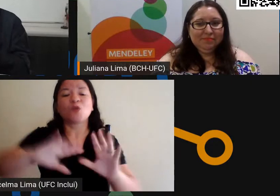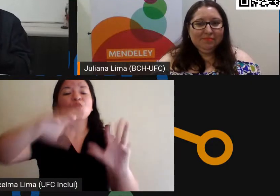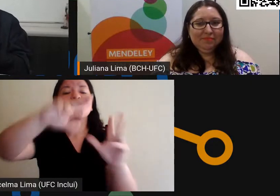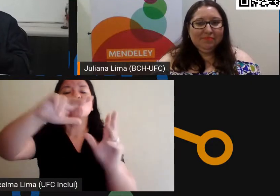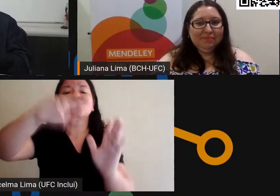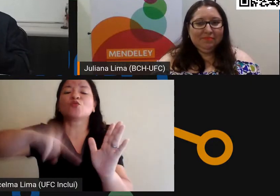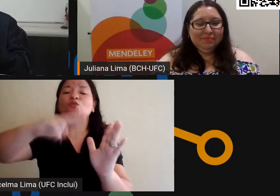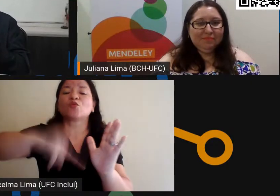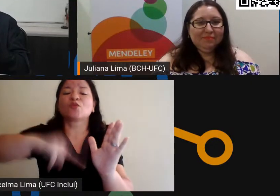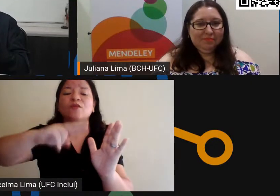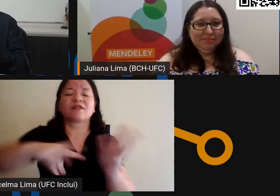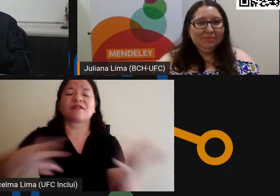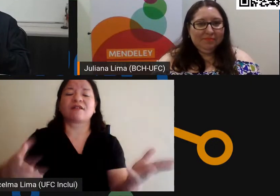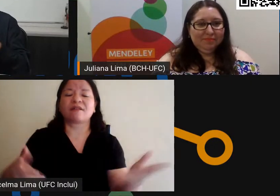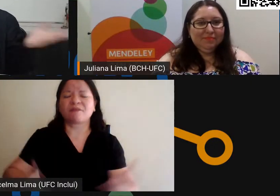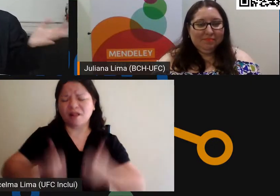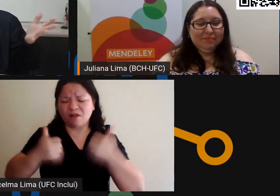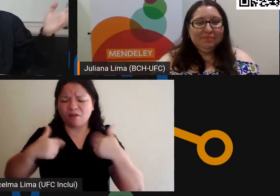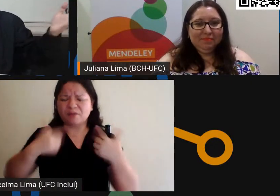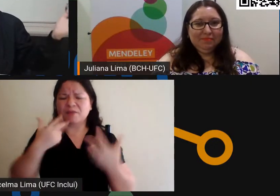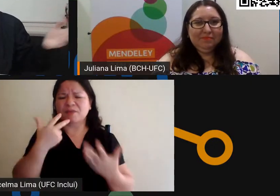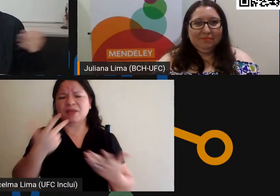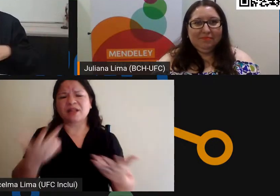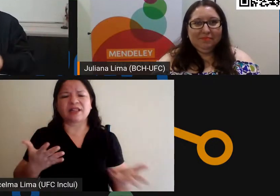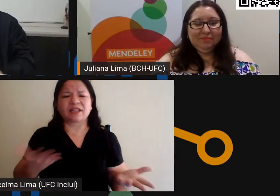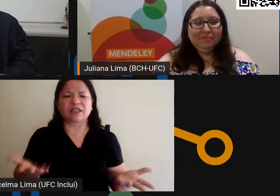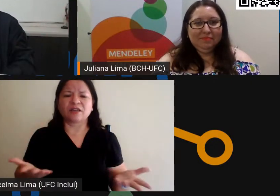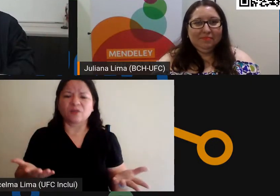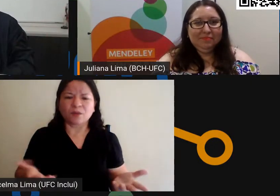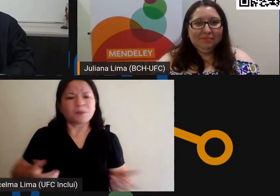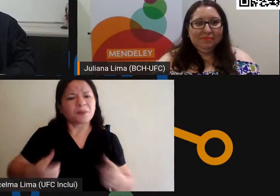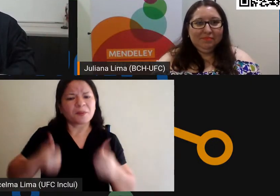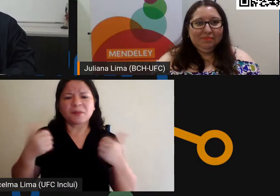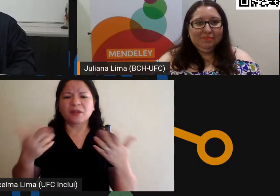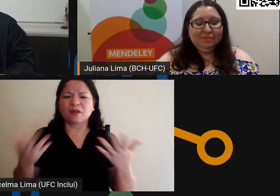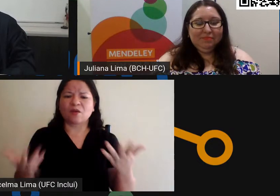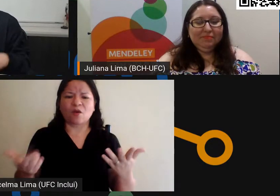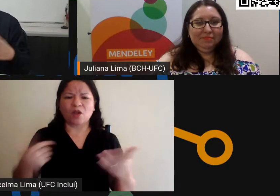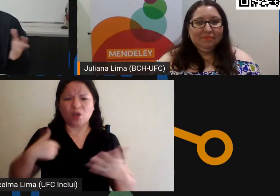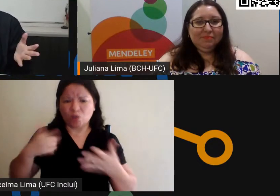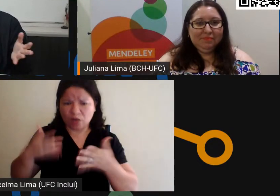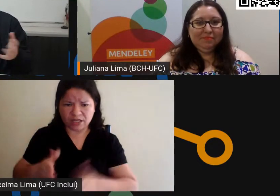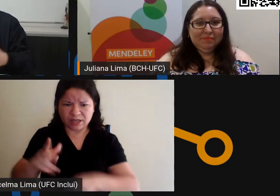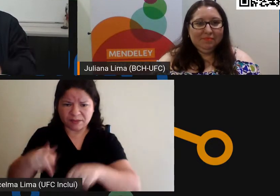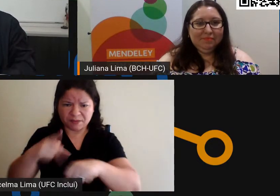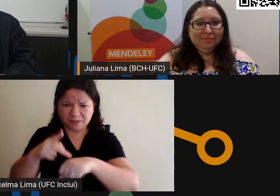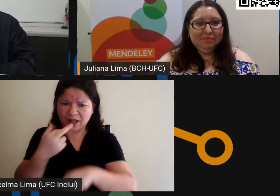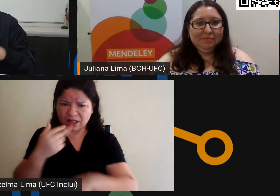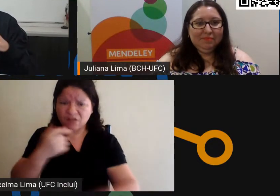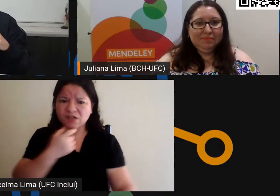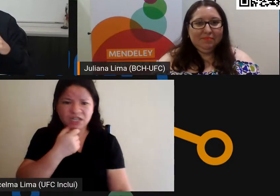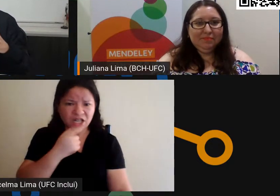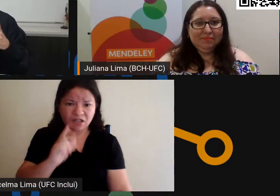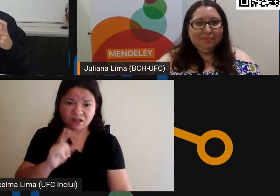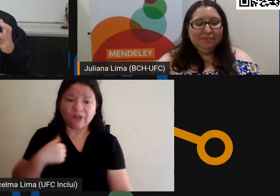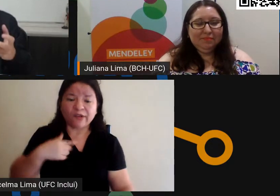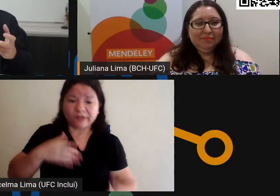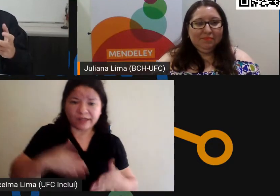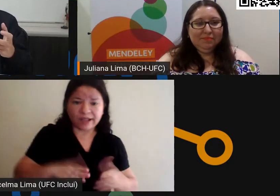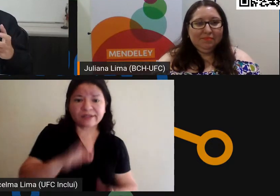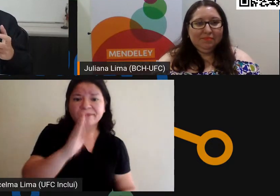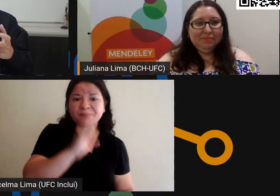que em inglês. Né? Eu não nasci num país de idioma em inglês, eu nasci no Brasil. Só que isso ainda